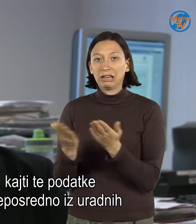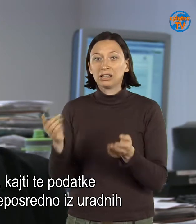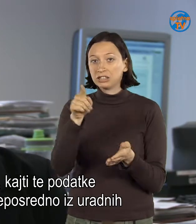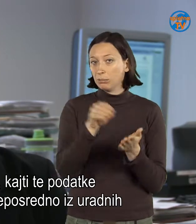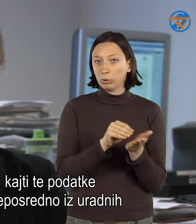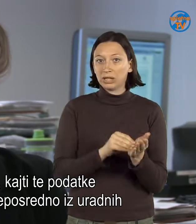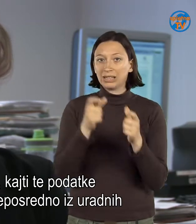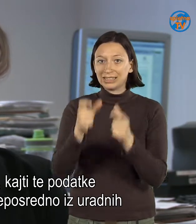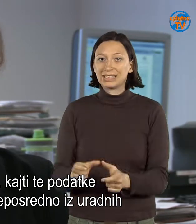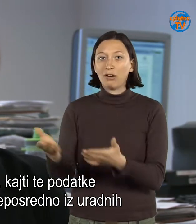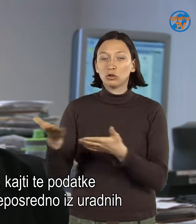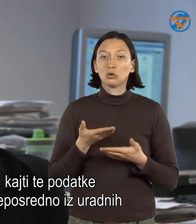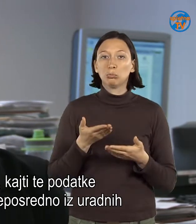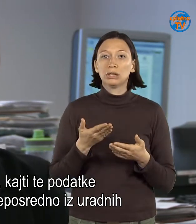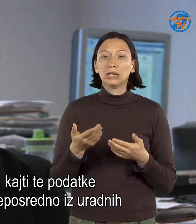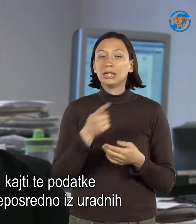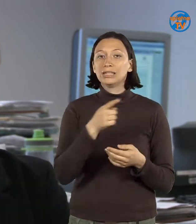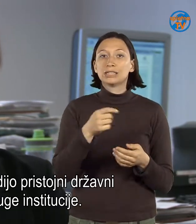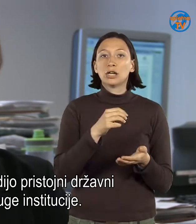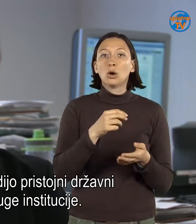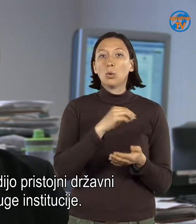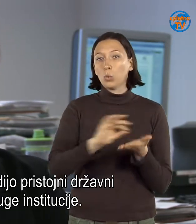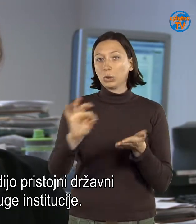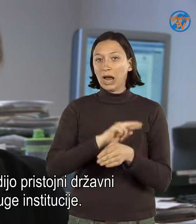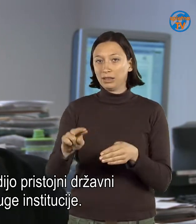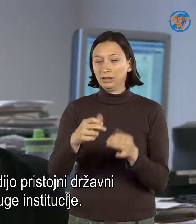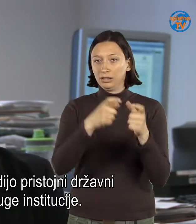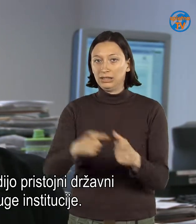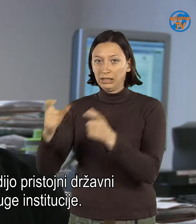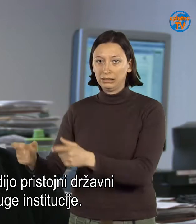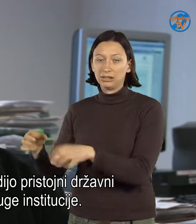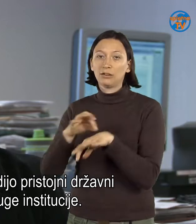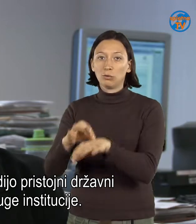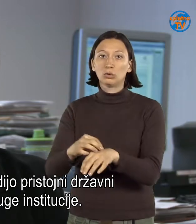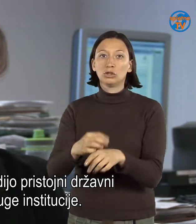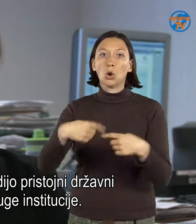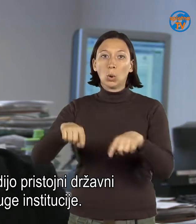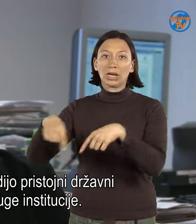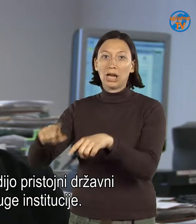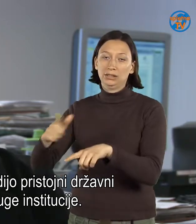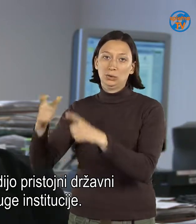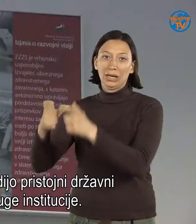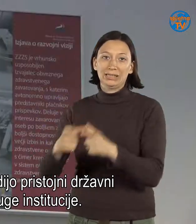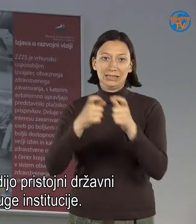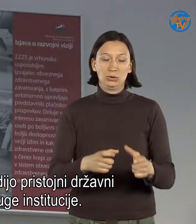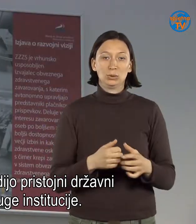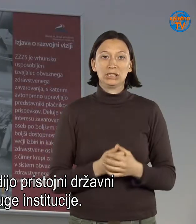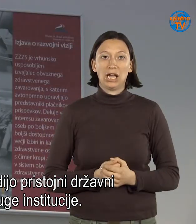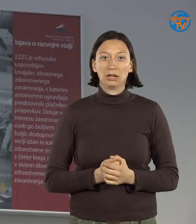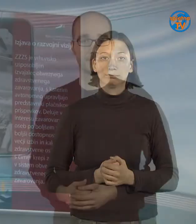te podatke zavod dobiva neposredno iz uradnih evidenc, ki jih vodijo pristojni državni organi in druge institucije.